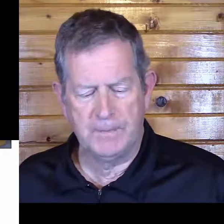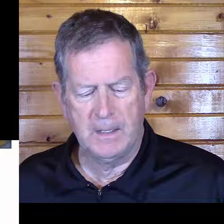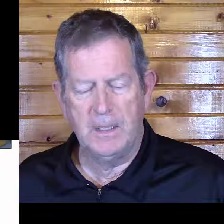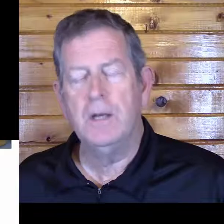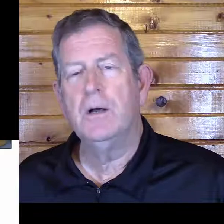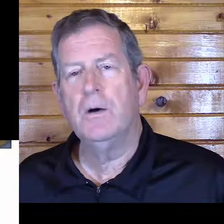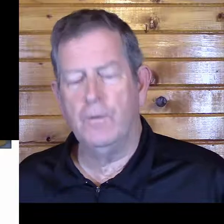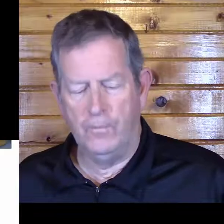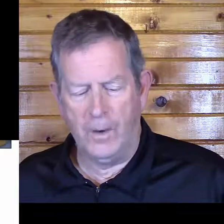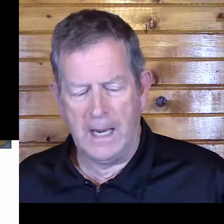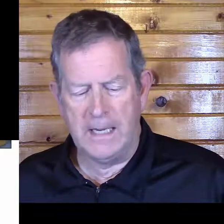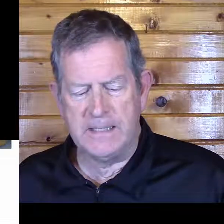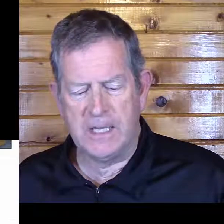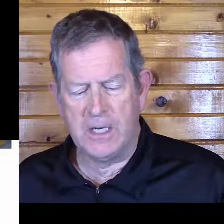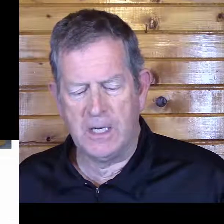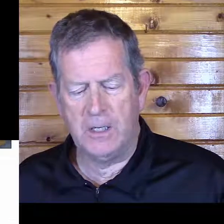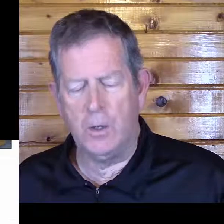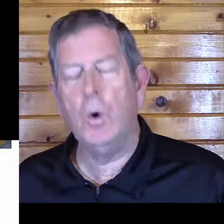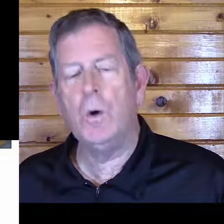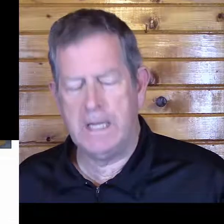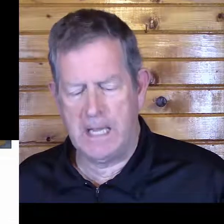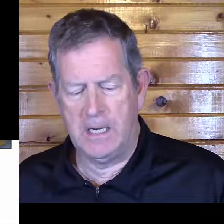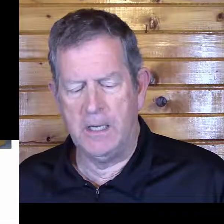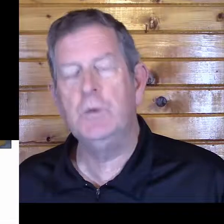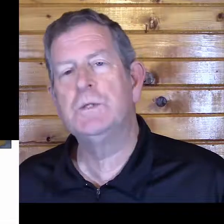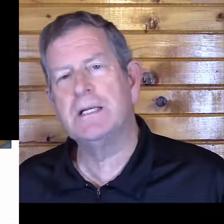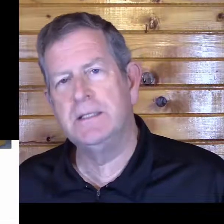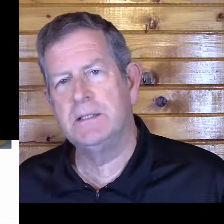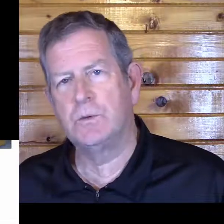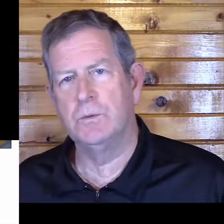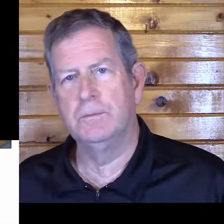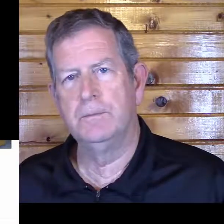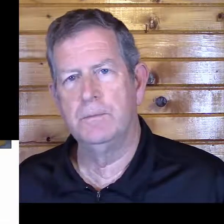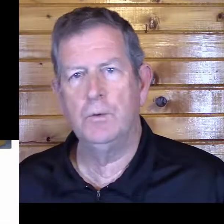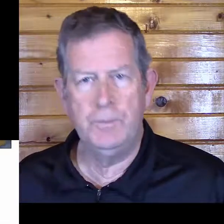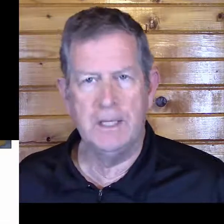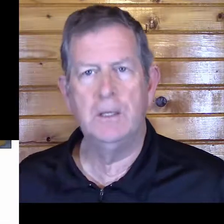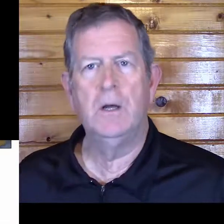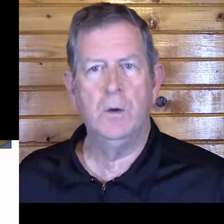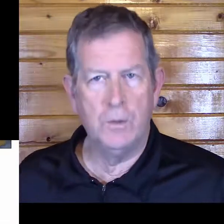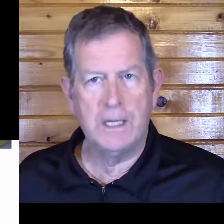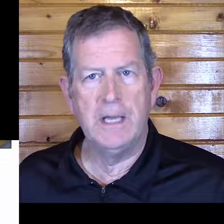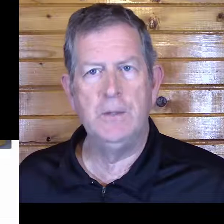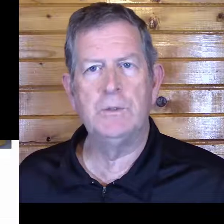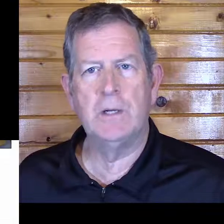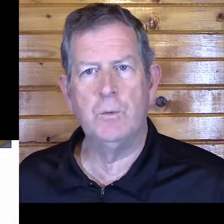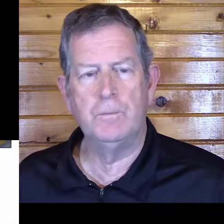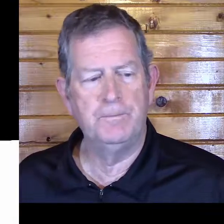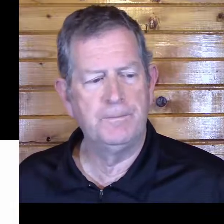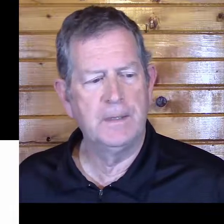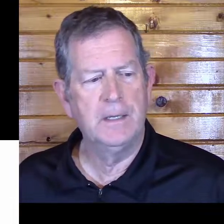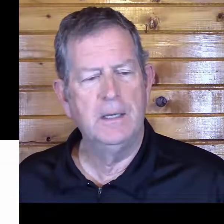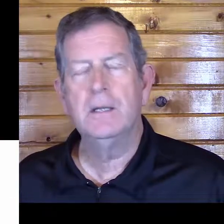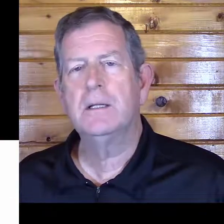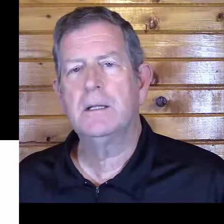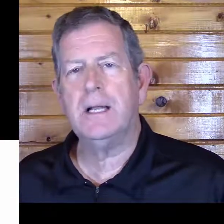12. Voilà les écoles auxquelles nous assistons, ou bien auxquelles nous